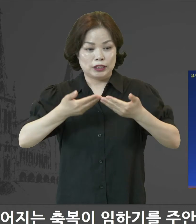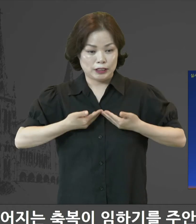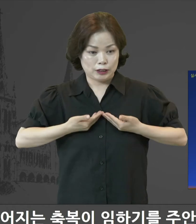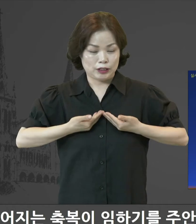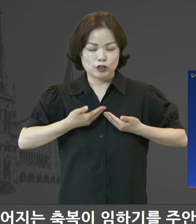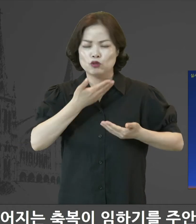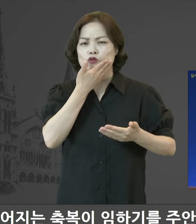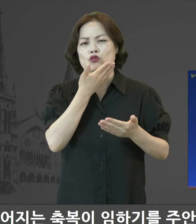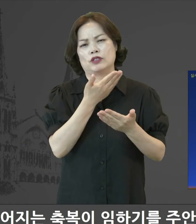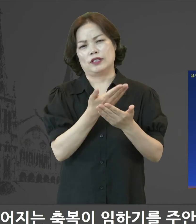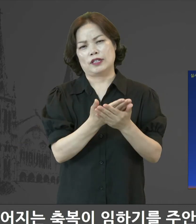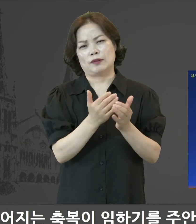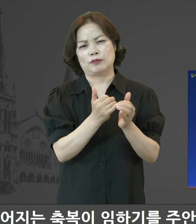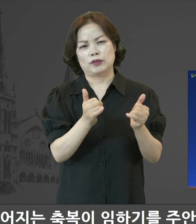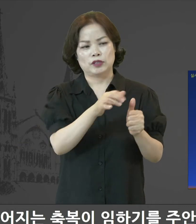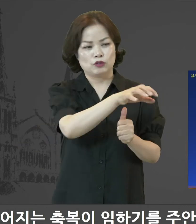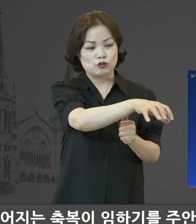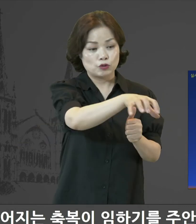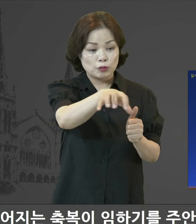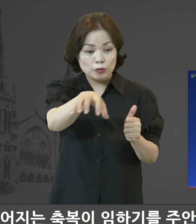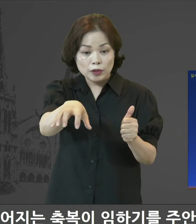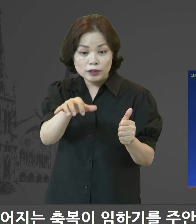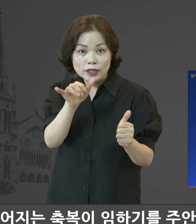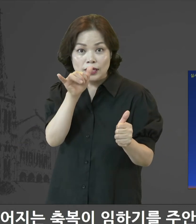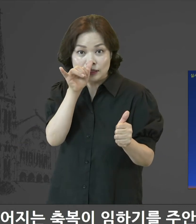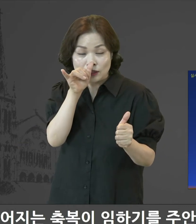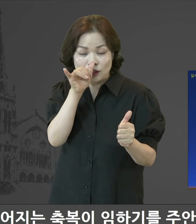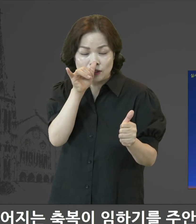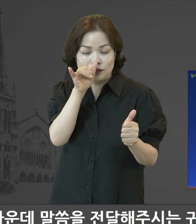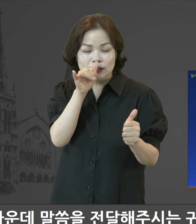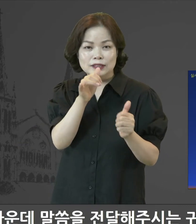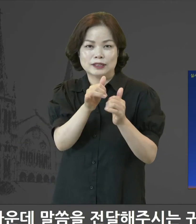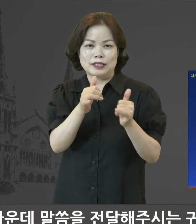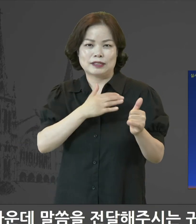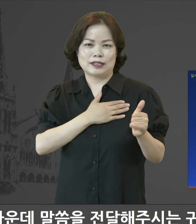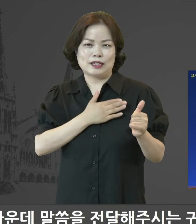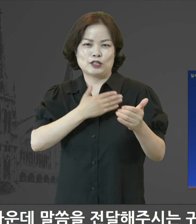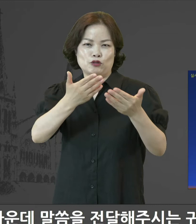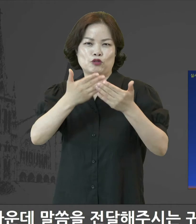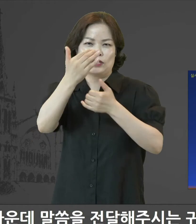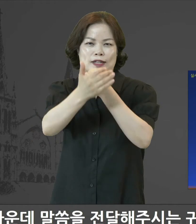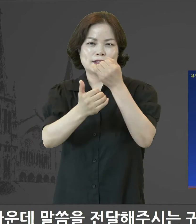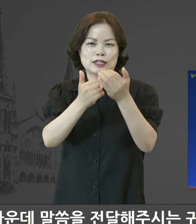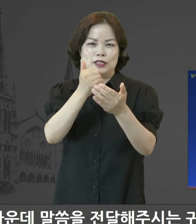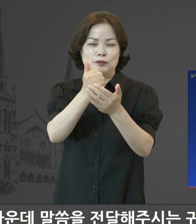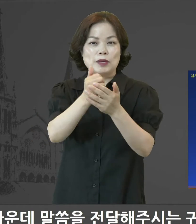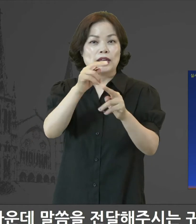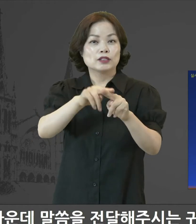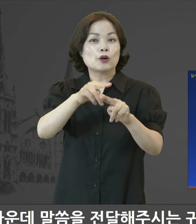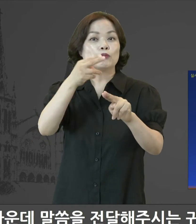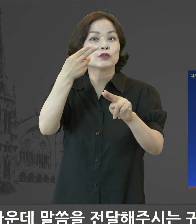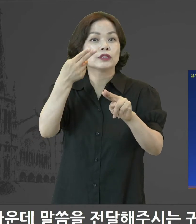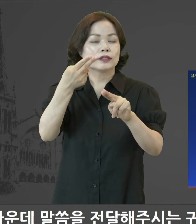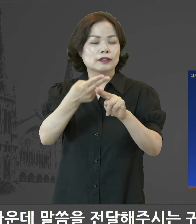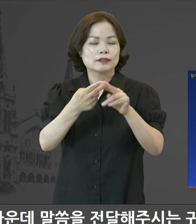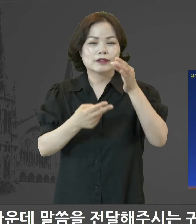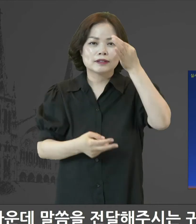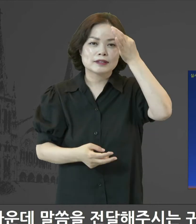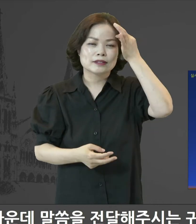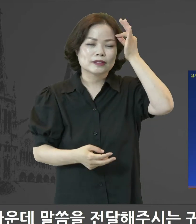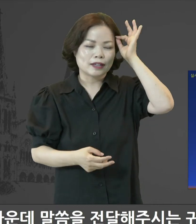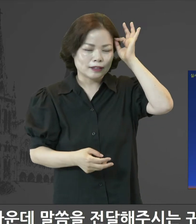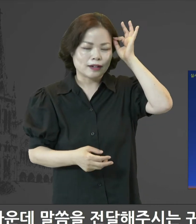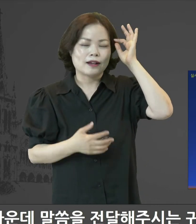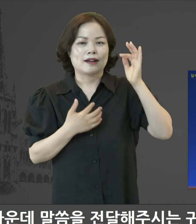귀한 분들이 늘 주변에 있고, 그런 분들이 또한 나에게 주신 하나님의 선물인 것을 깨달아 알